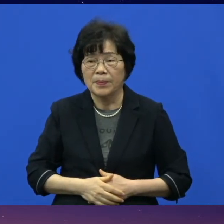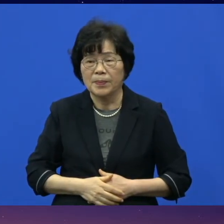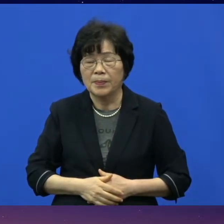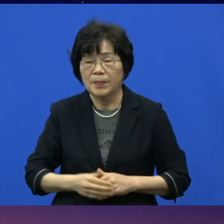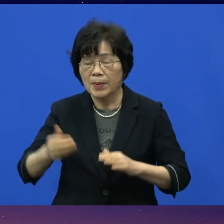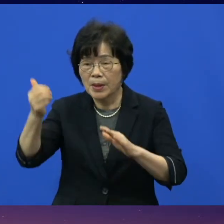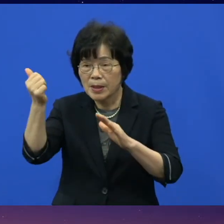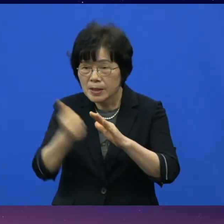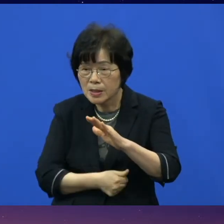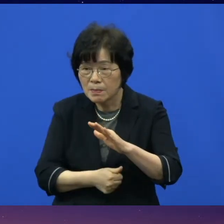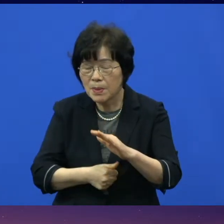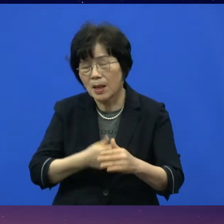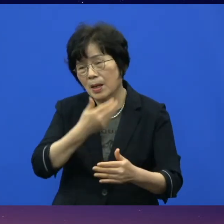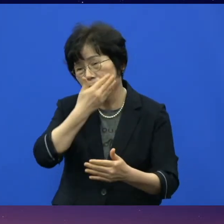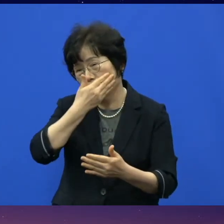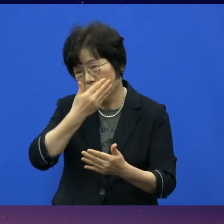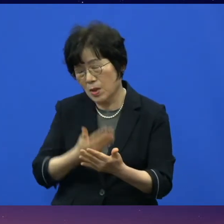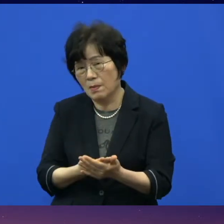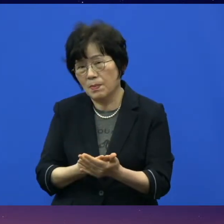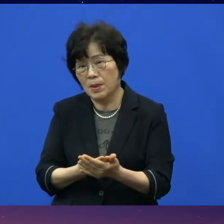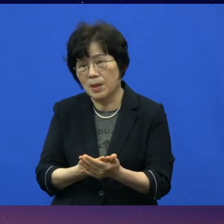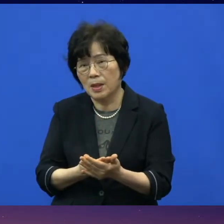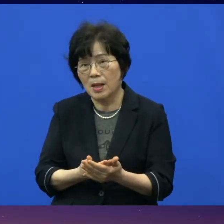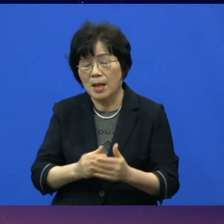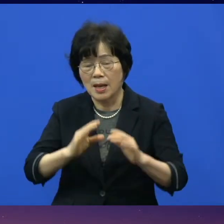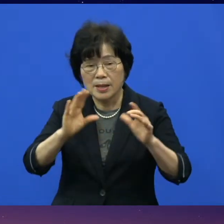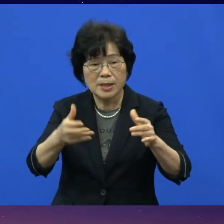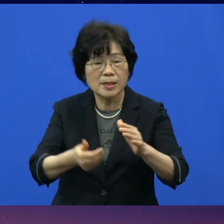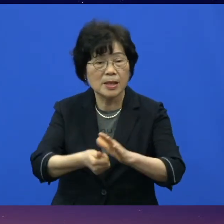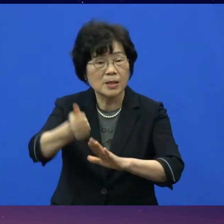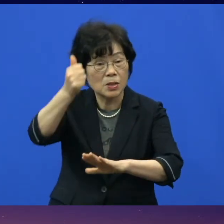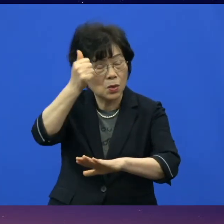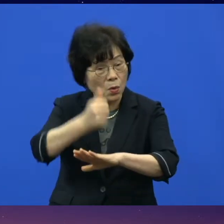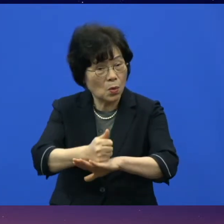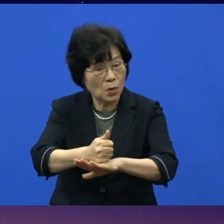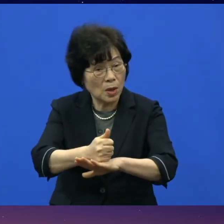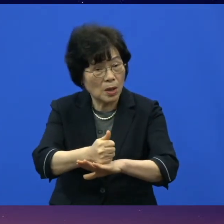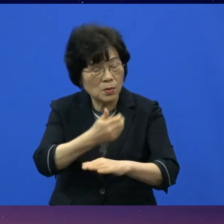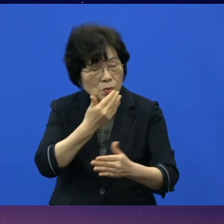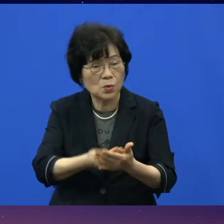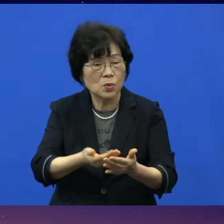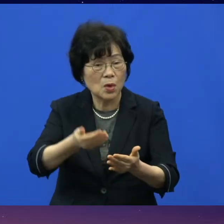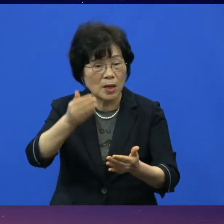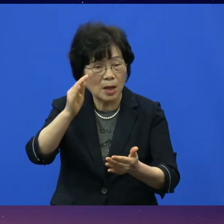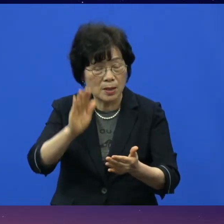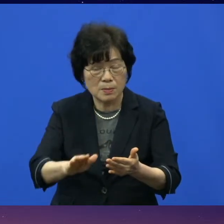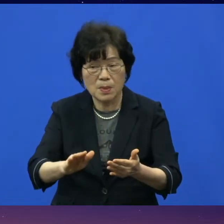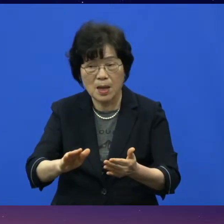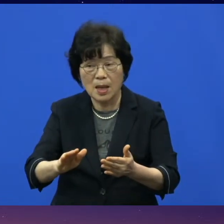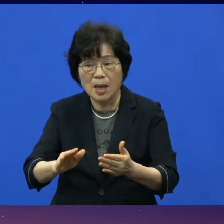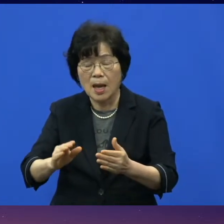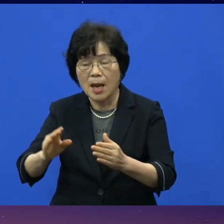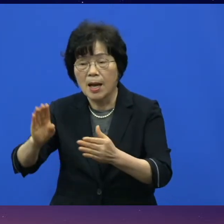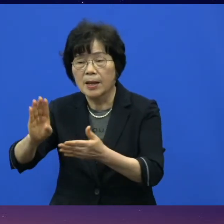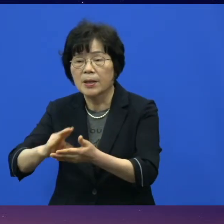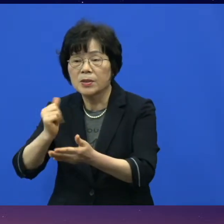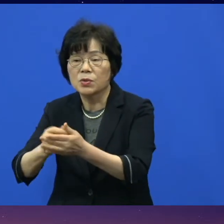실패가 중요해요, 여러분. 세상은 성공이 중요하다고 말하는데 그리스도에 오면요, 실패가